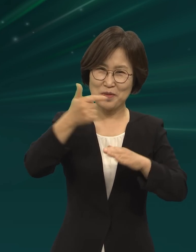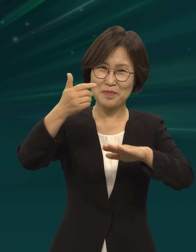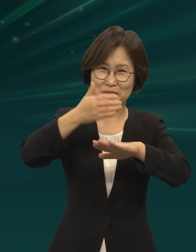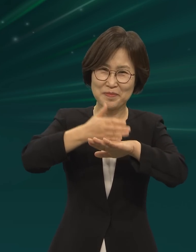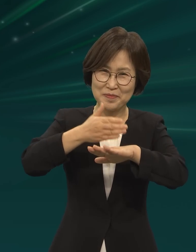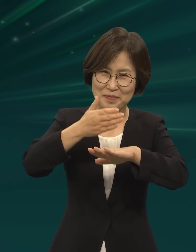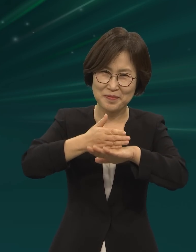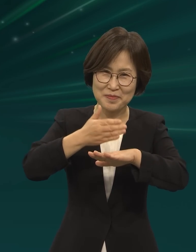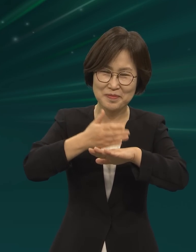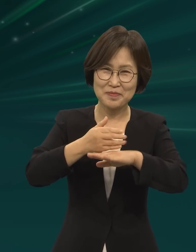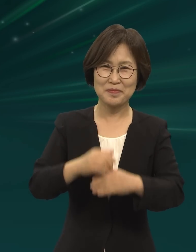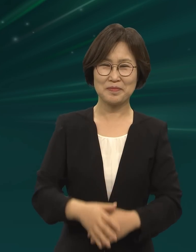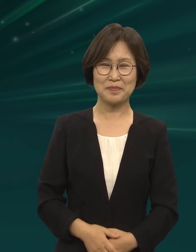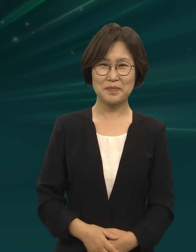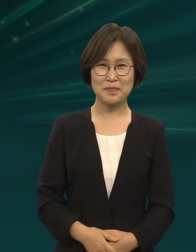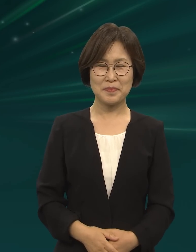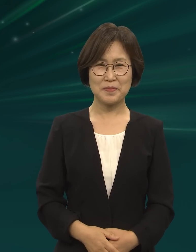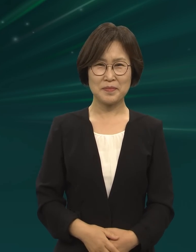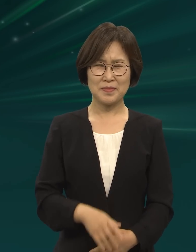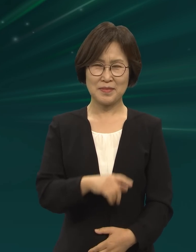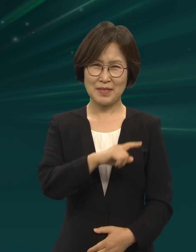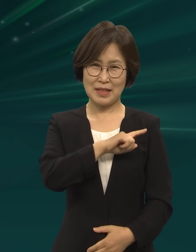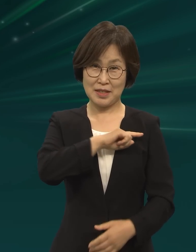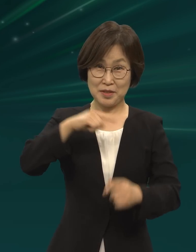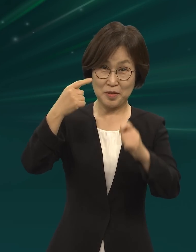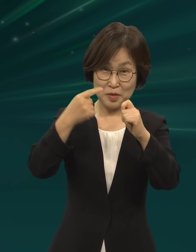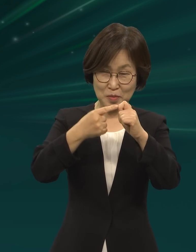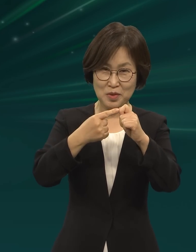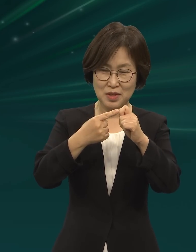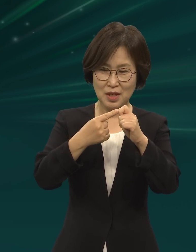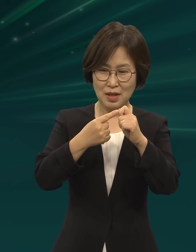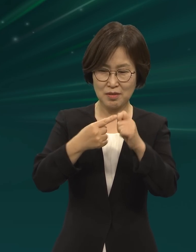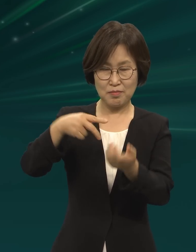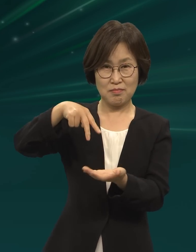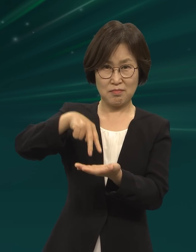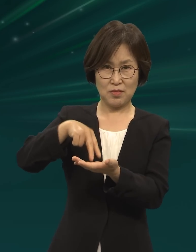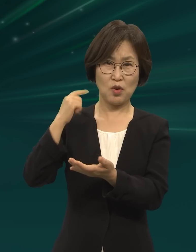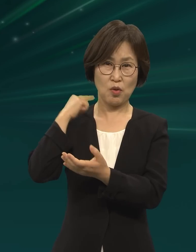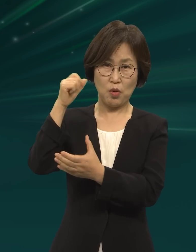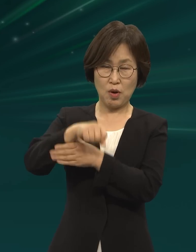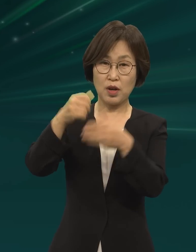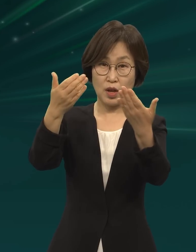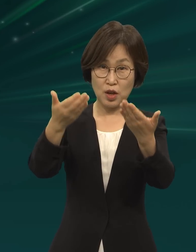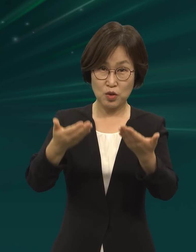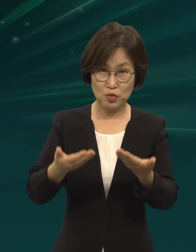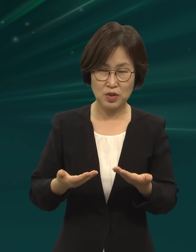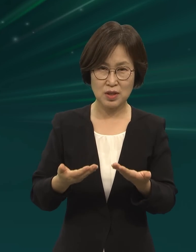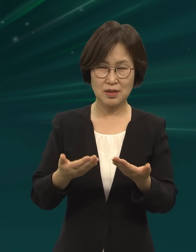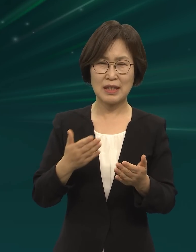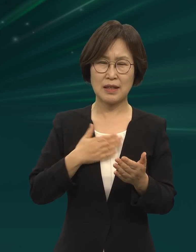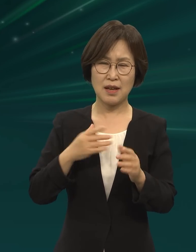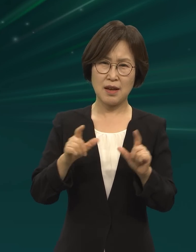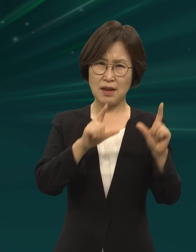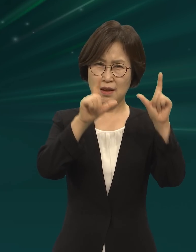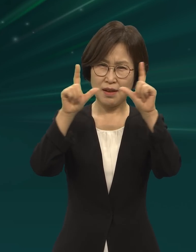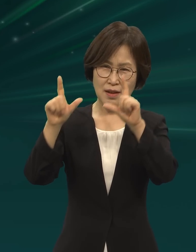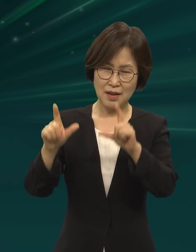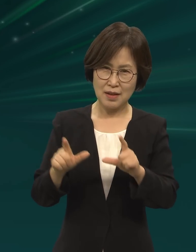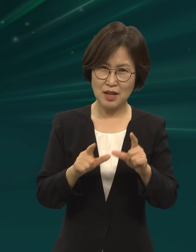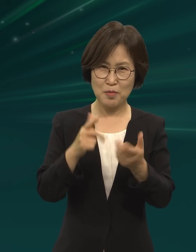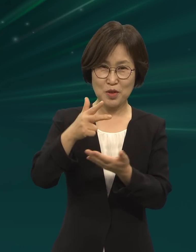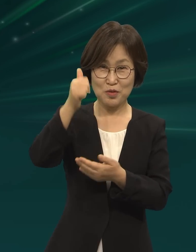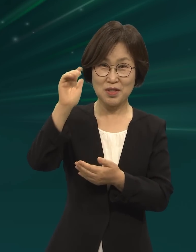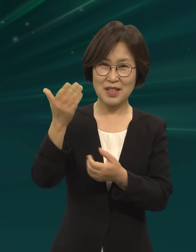네, 가장 먼저 이 자리를 허락하신 이 나를 저 삶에서 허락하신 하나님